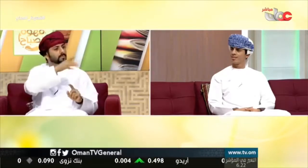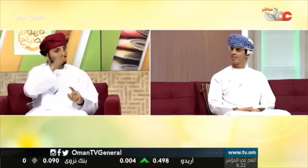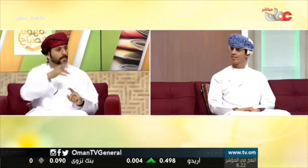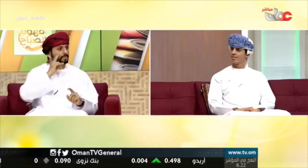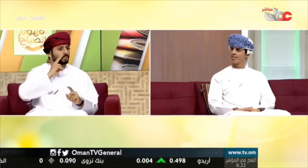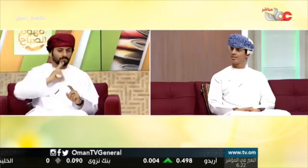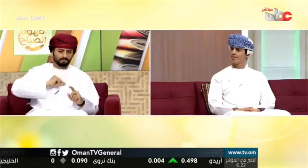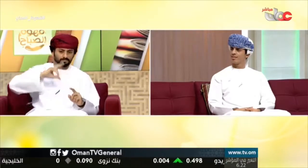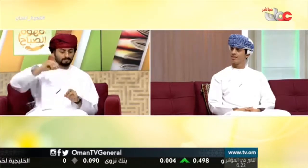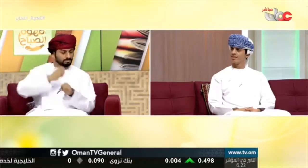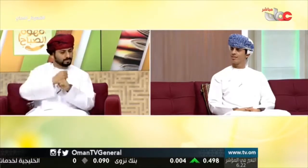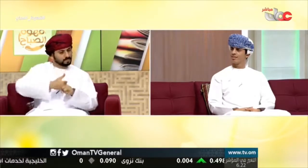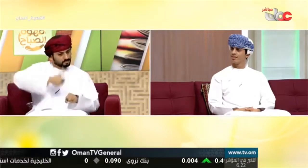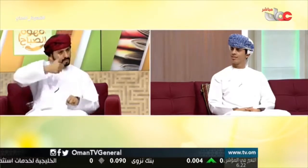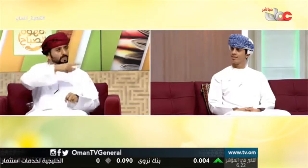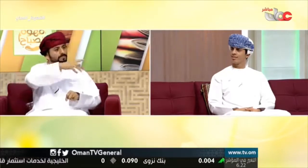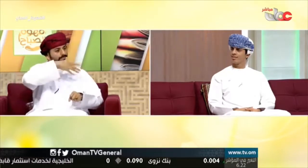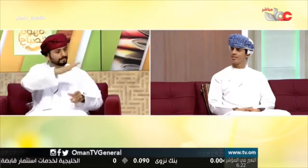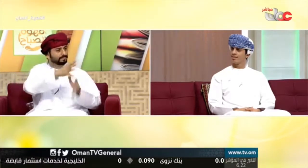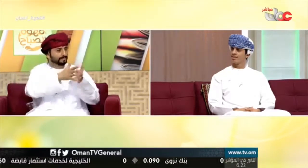لهم؟ ما هي الكلمة اللي تحب توجهها للصم في